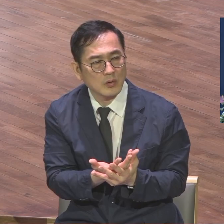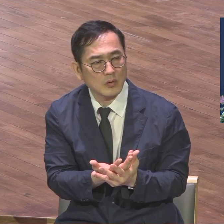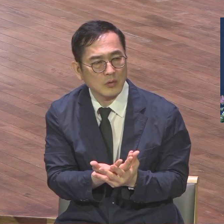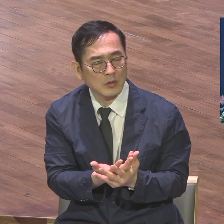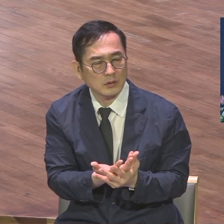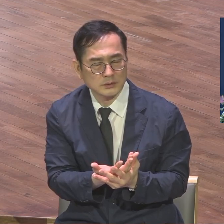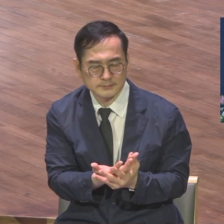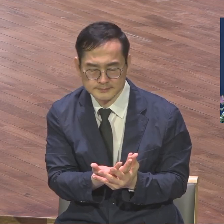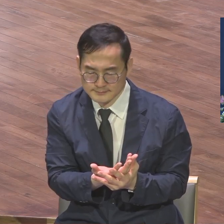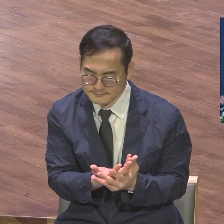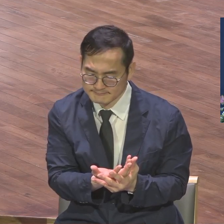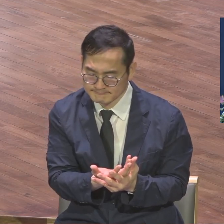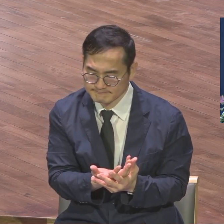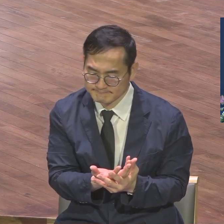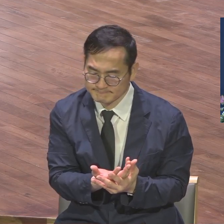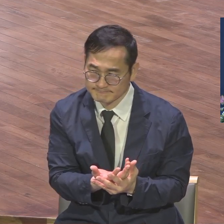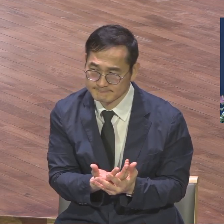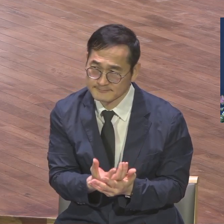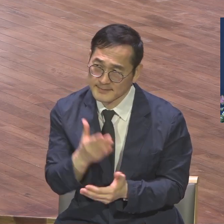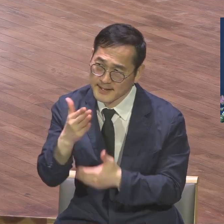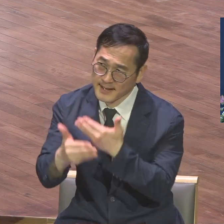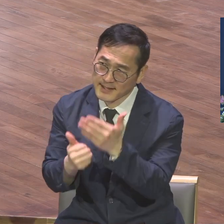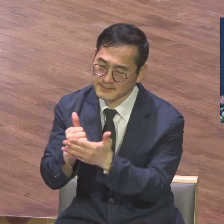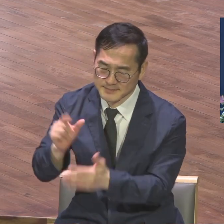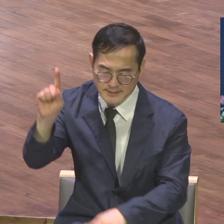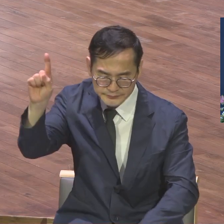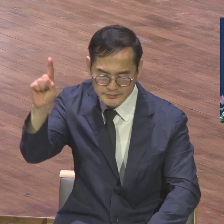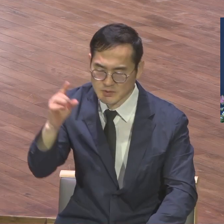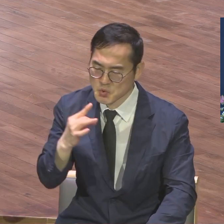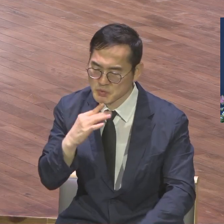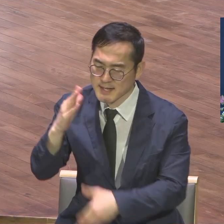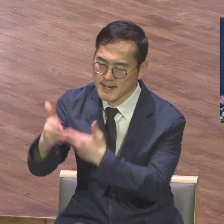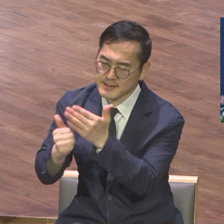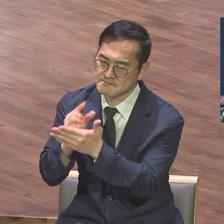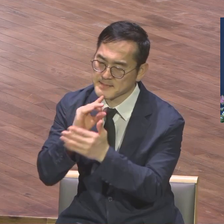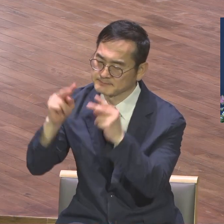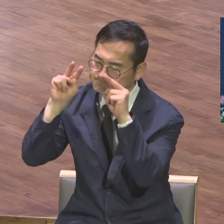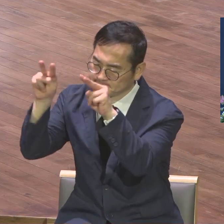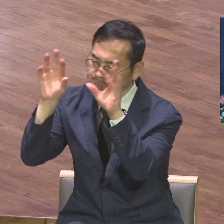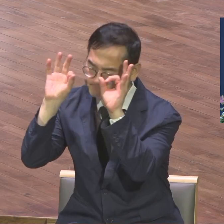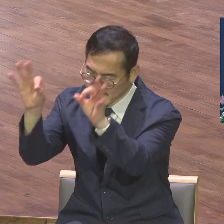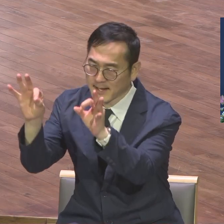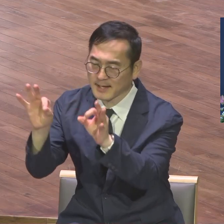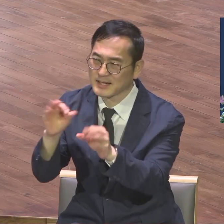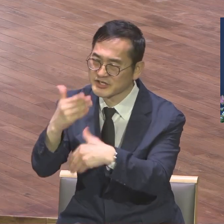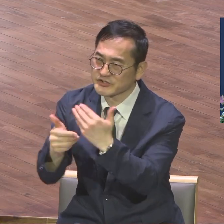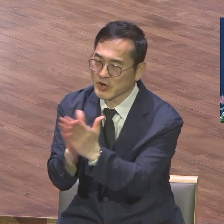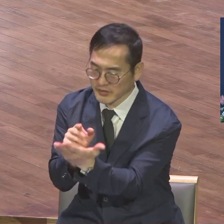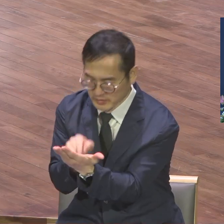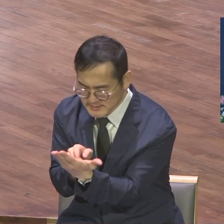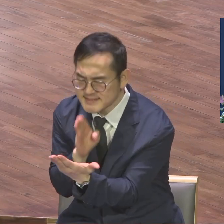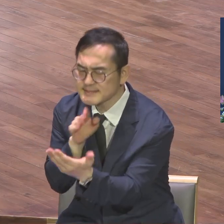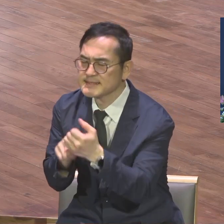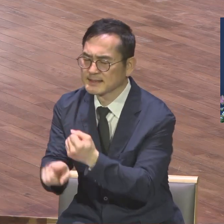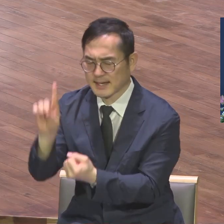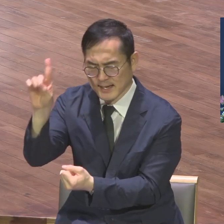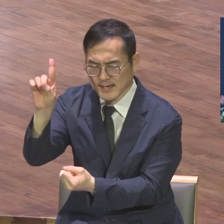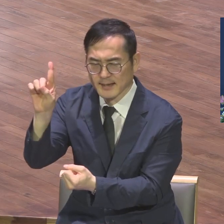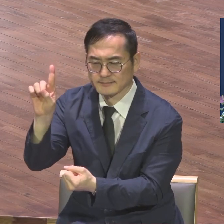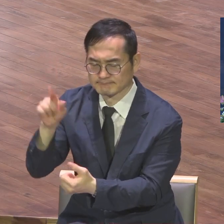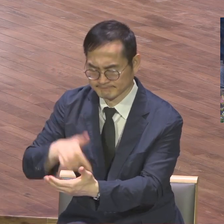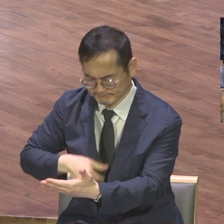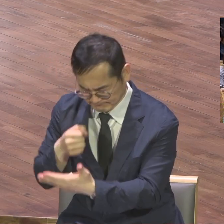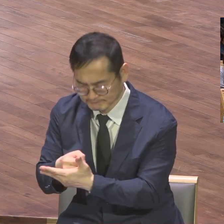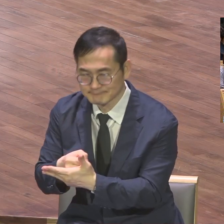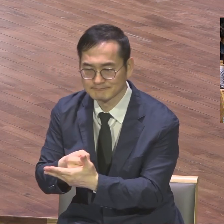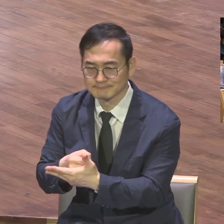오직 하나님만 바라보는 영적 자세, 성경의 진리만을 붙잡는 오직의 삶을 사시기